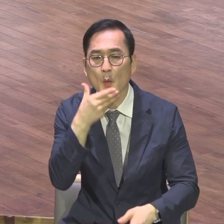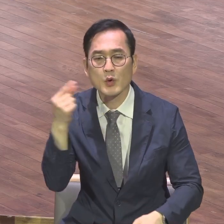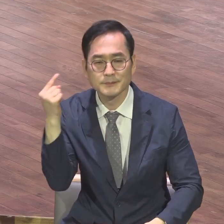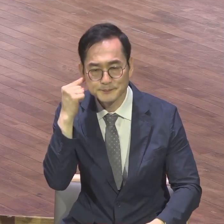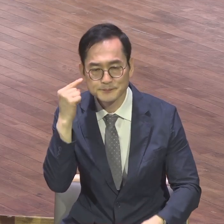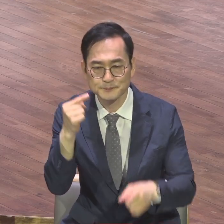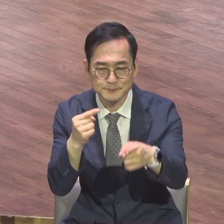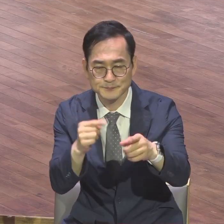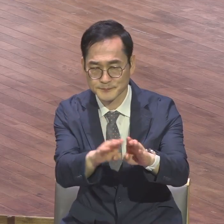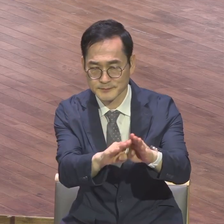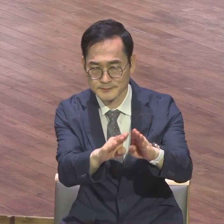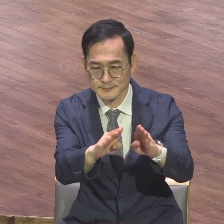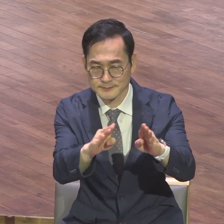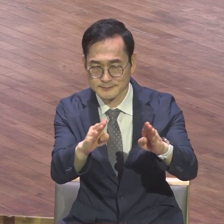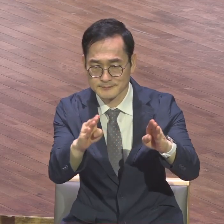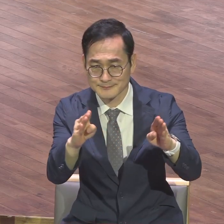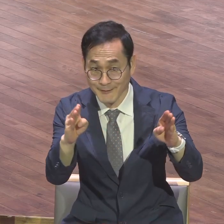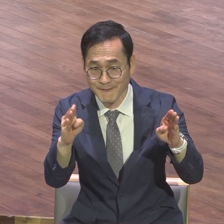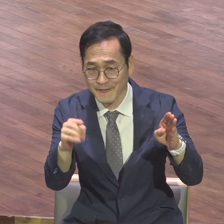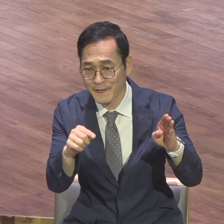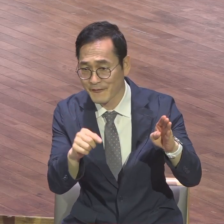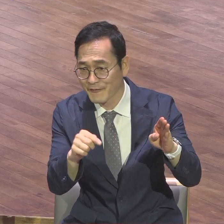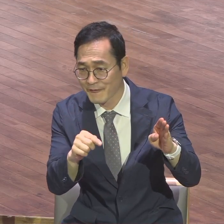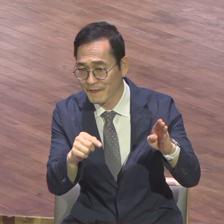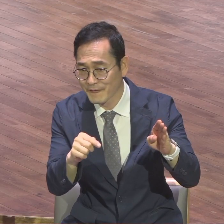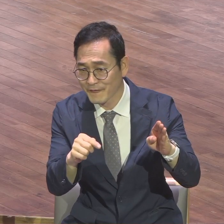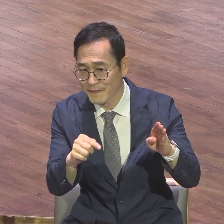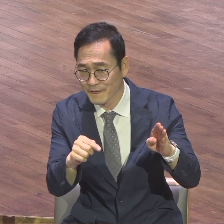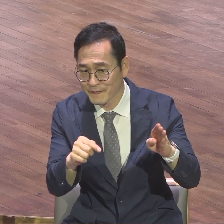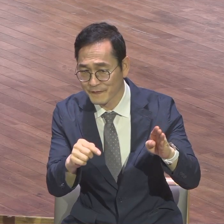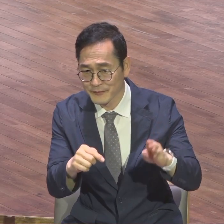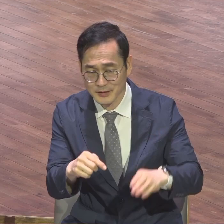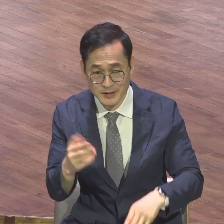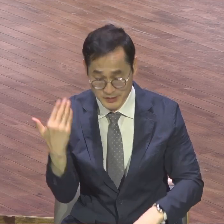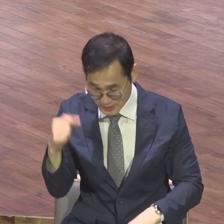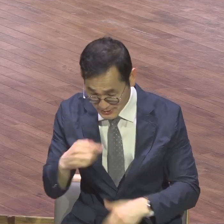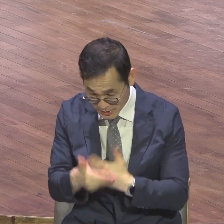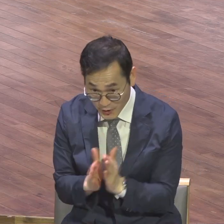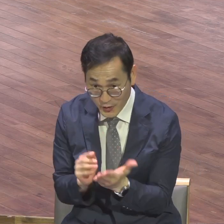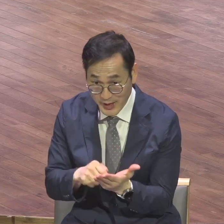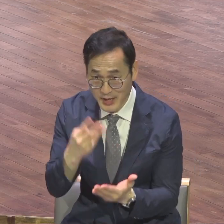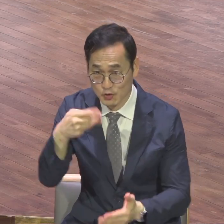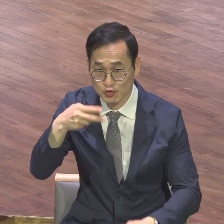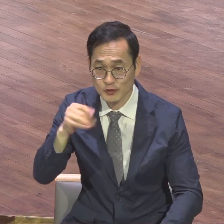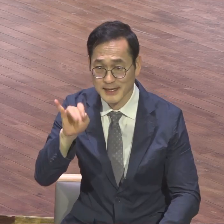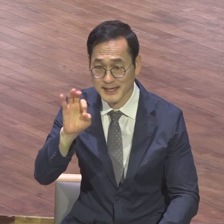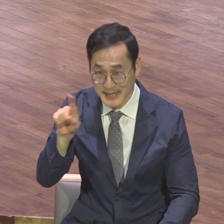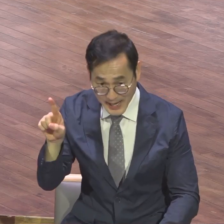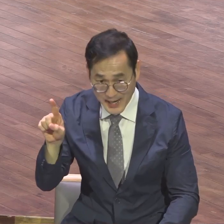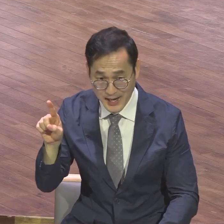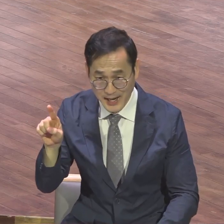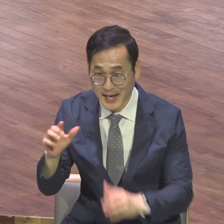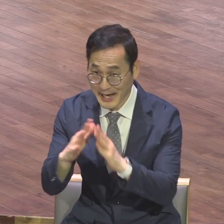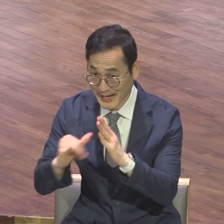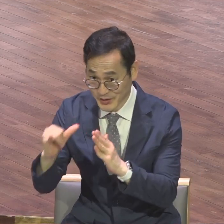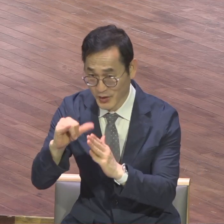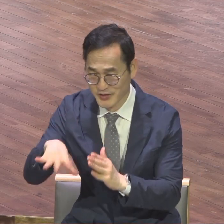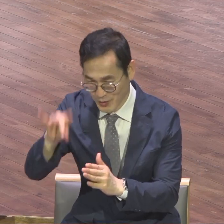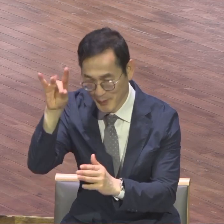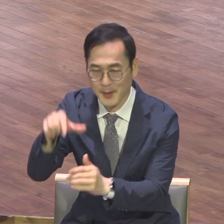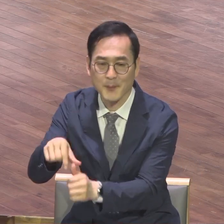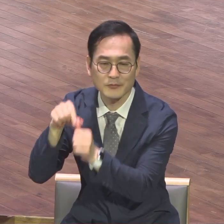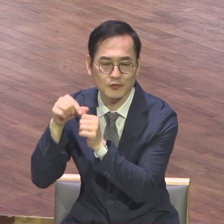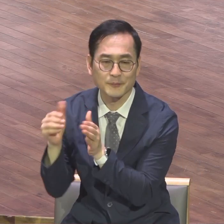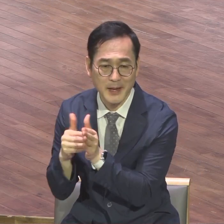길을 여시는 것을 살펴봤습니다. 그 첫 번째 여정이 루디아와 그 집안의 복음화입니다. 루디아와 그 집안